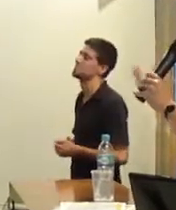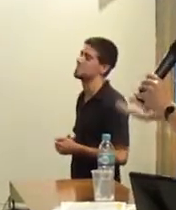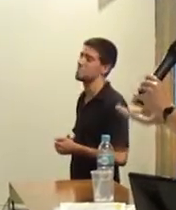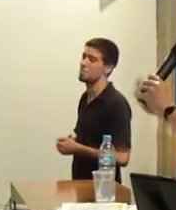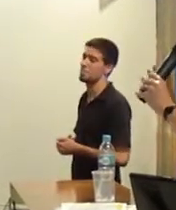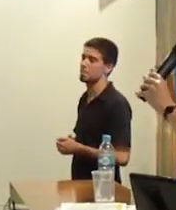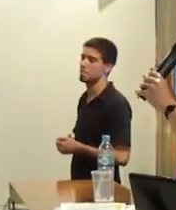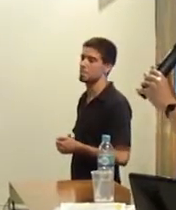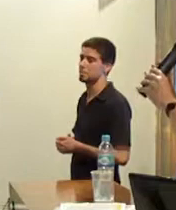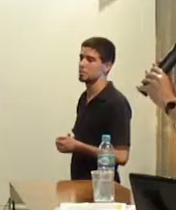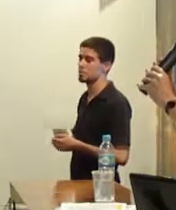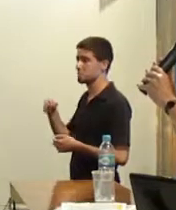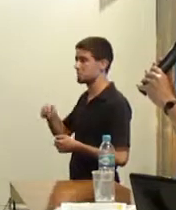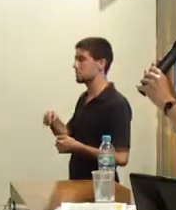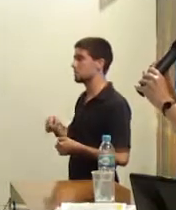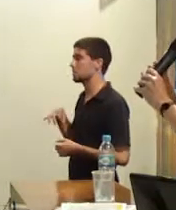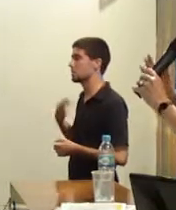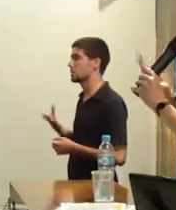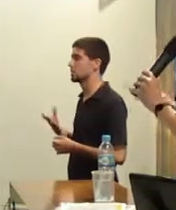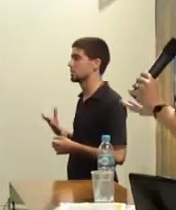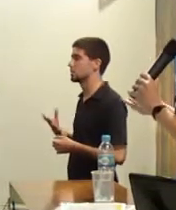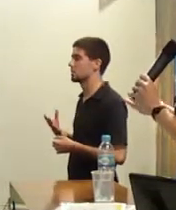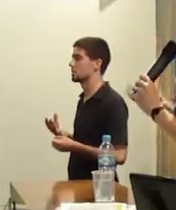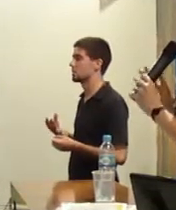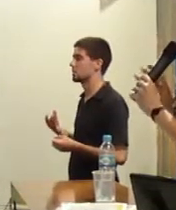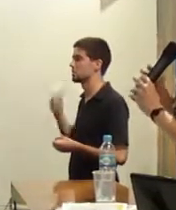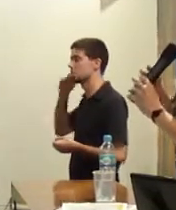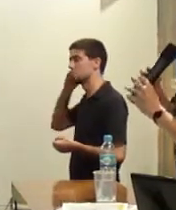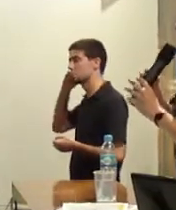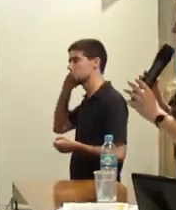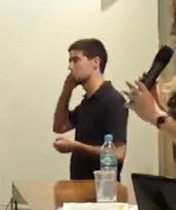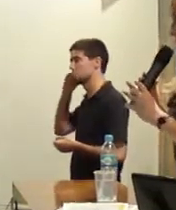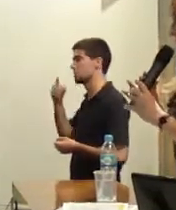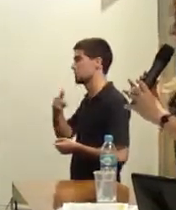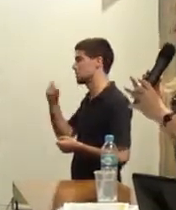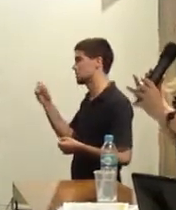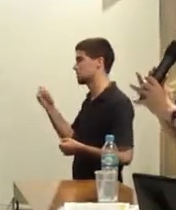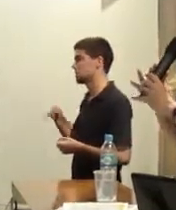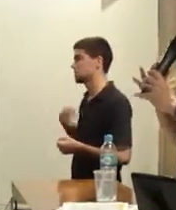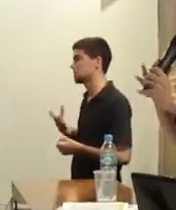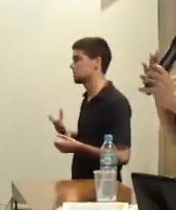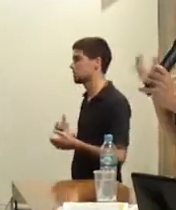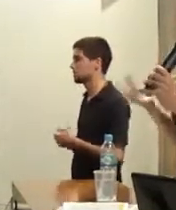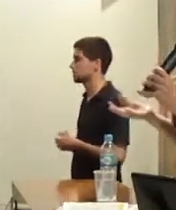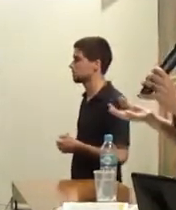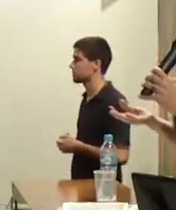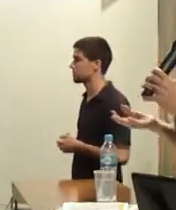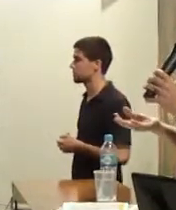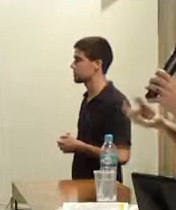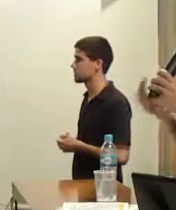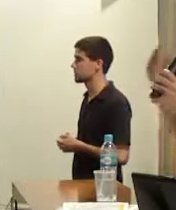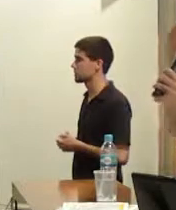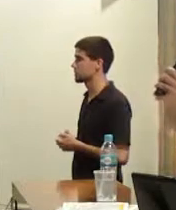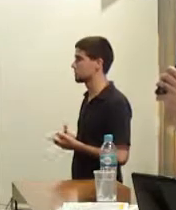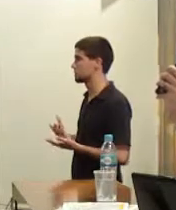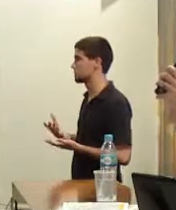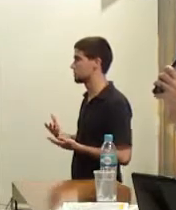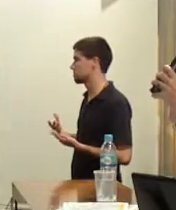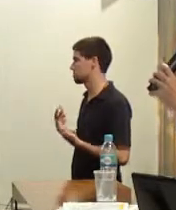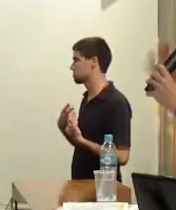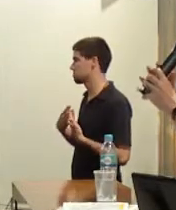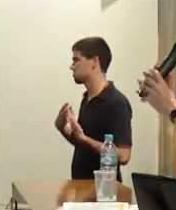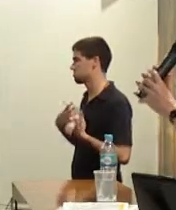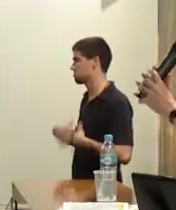cumplir este año el centenario del subterráneo de Buenos Aires. Lamentablemente,